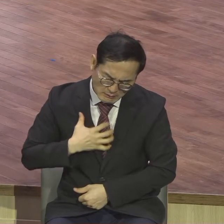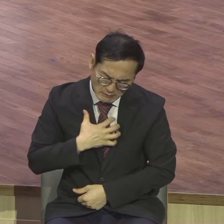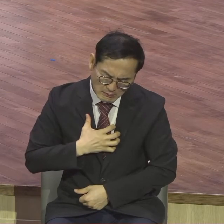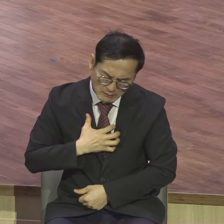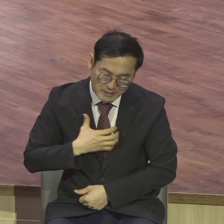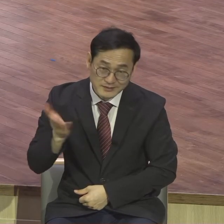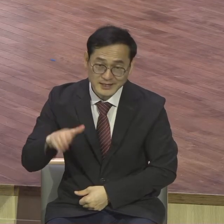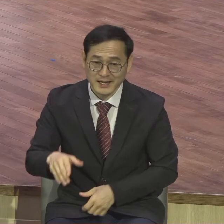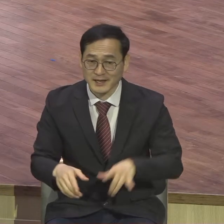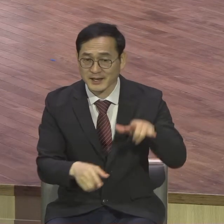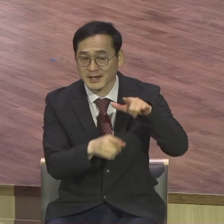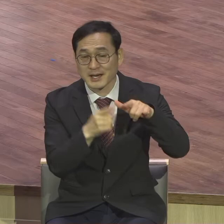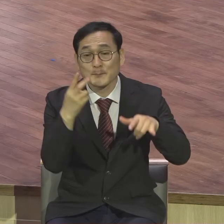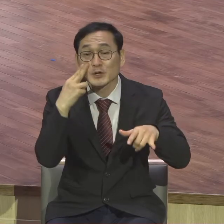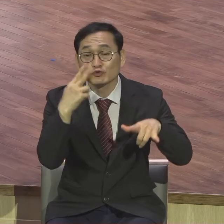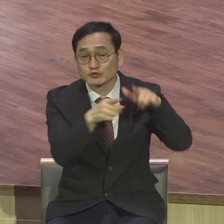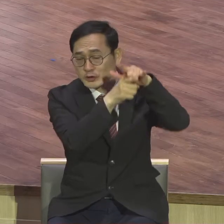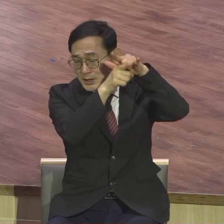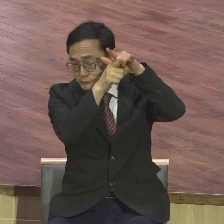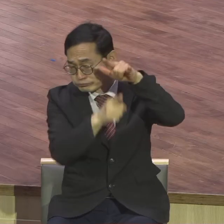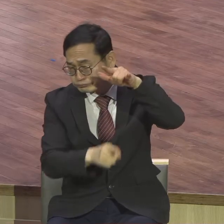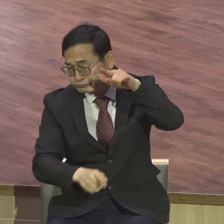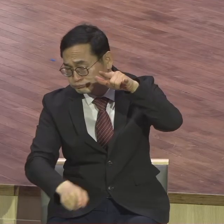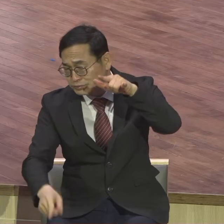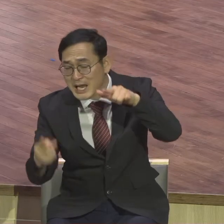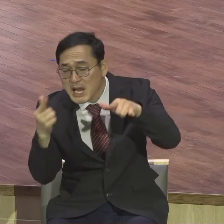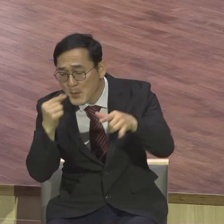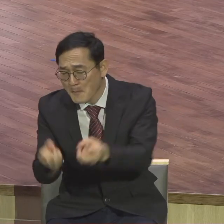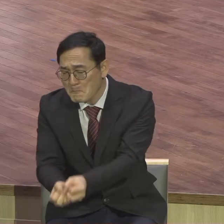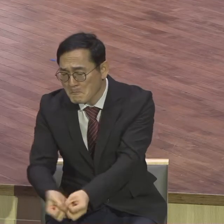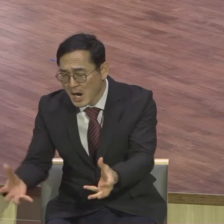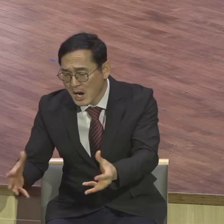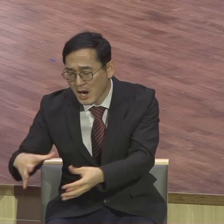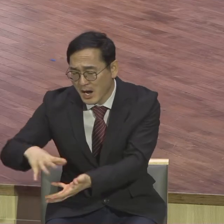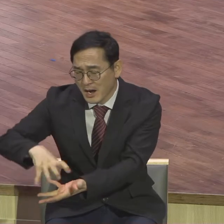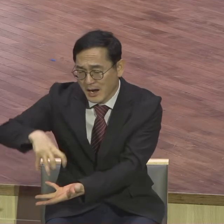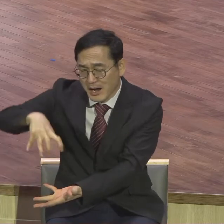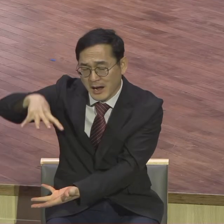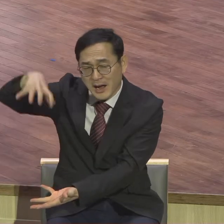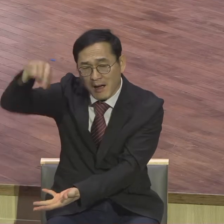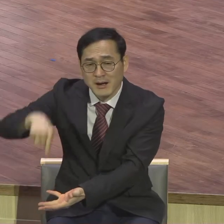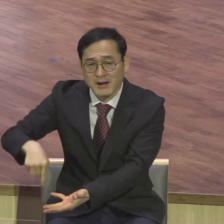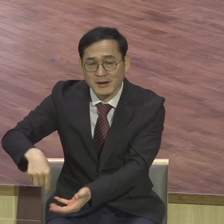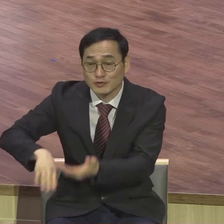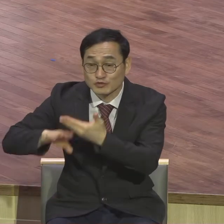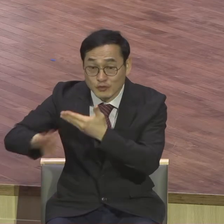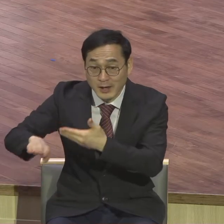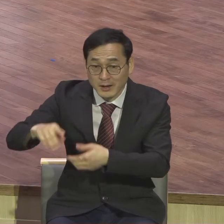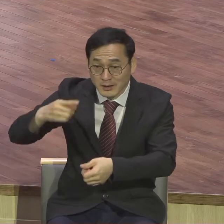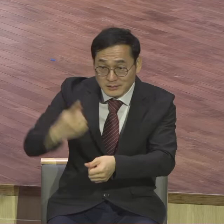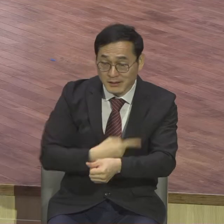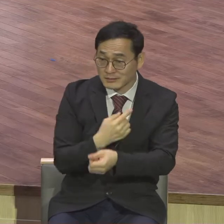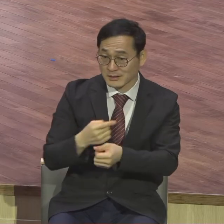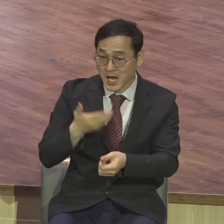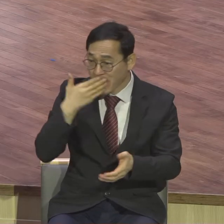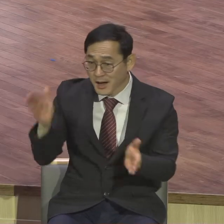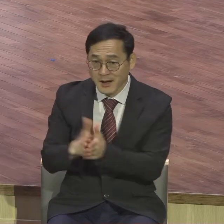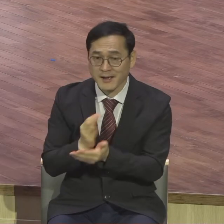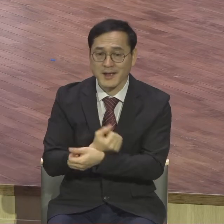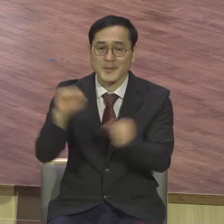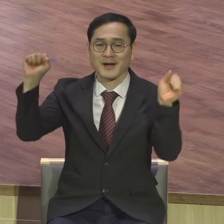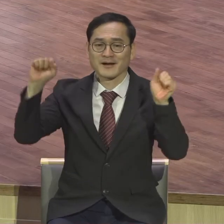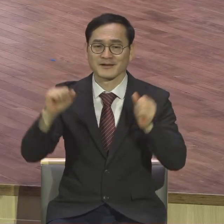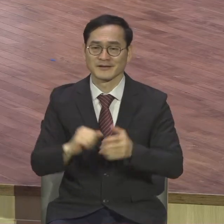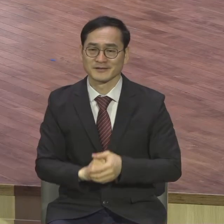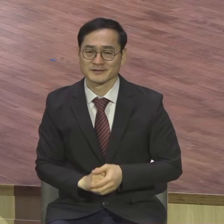히로시마에 미군이 핵폭탄 터뜨림으로 항복하니까 우리 저주를, 우리 행가 아무것도 없어요. 저주를로 그냥 일본이 항복하니까,